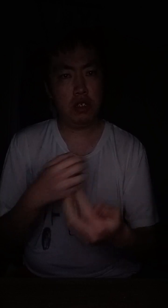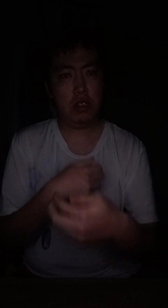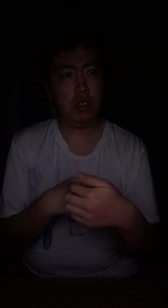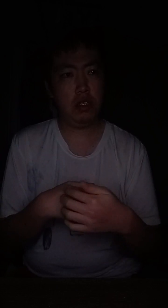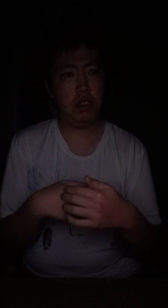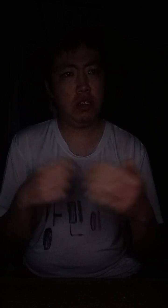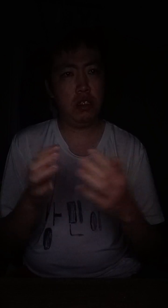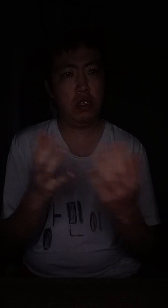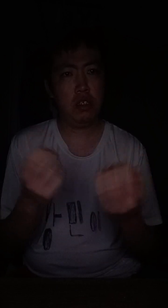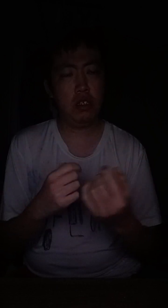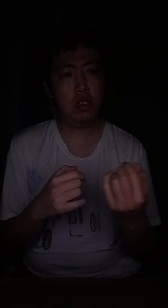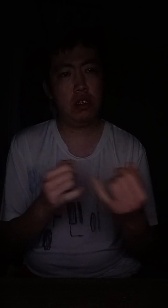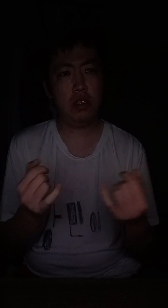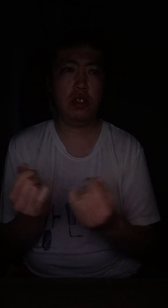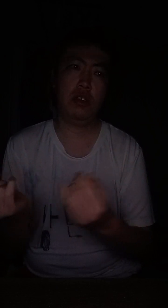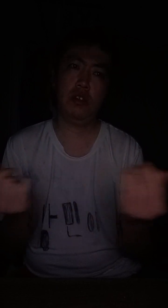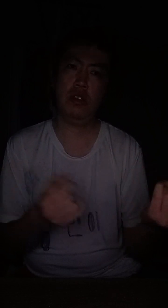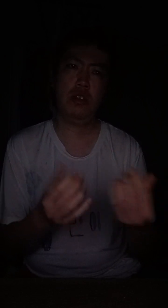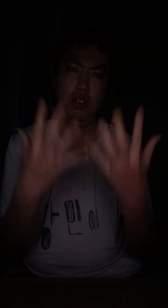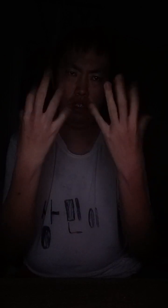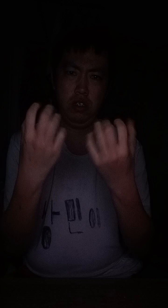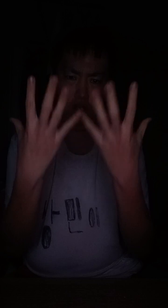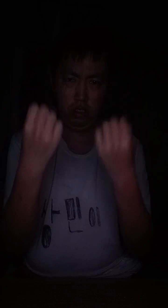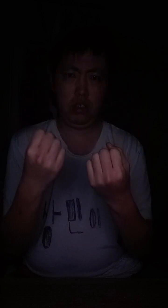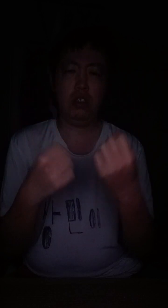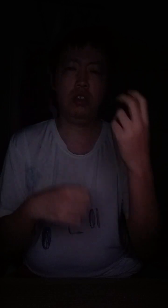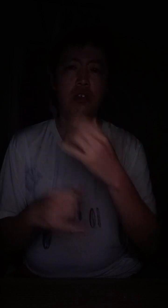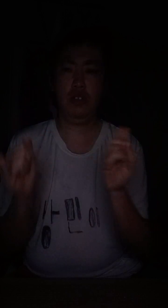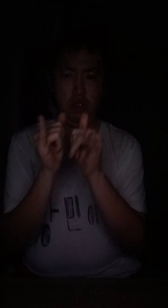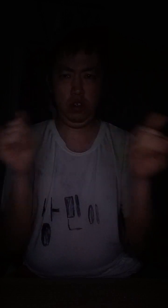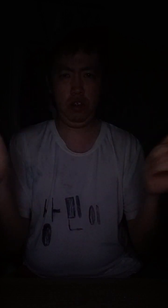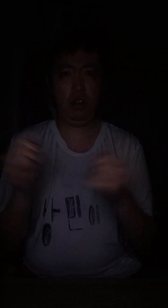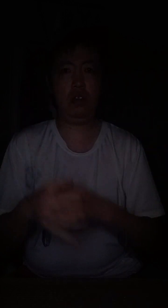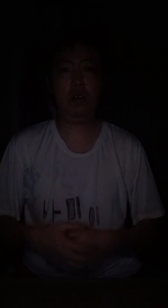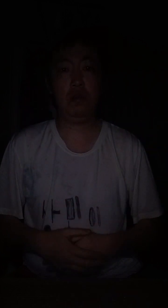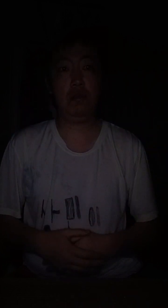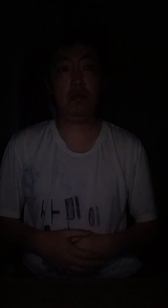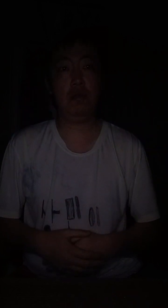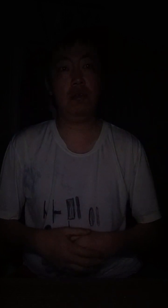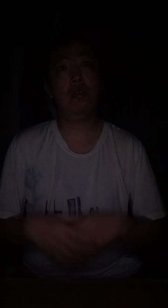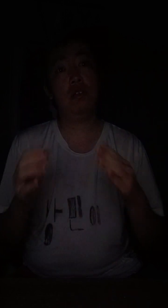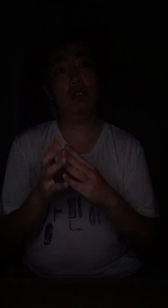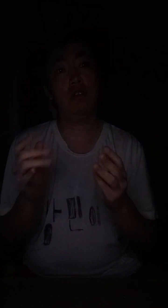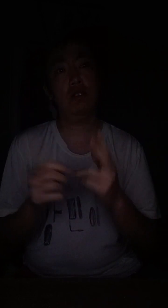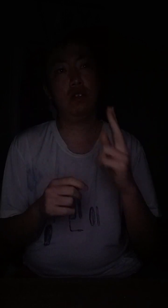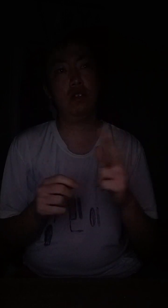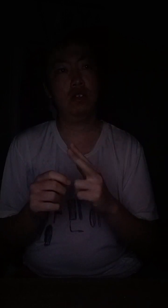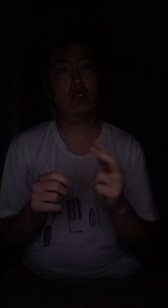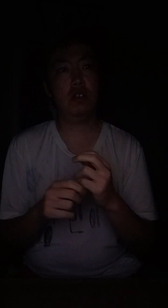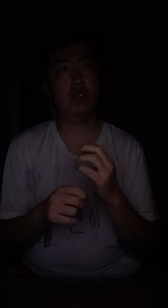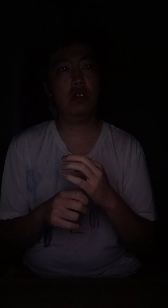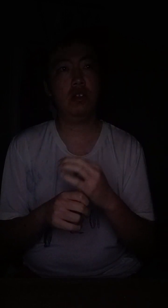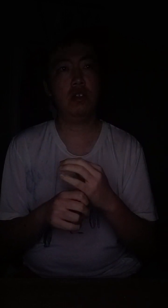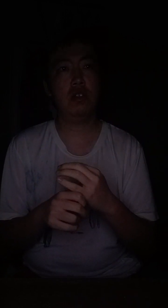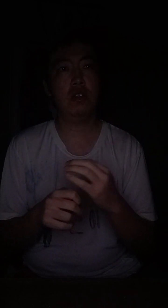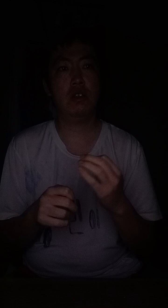댕기고 그랬는데 고상들 많이 해요, 여기 사람들. 이마저도 300m 넘게 떨어져 있어 거동이